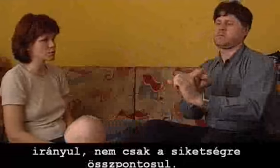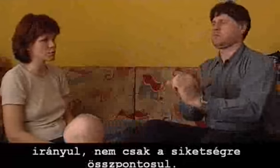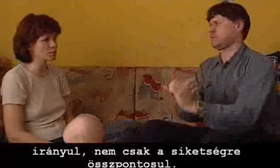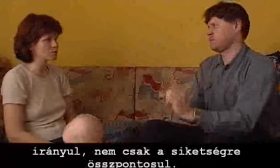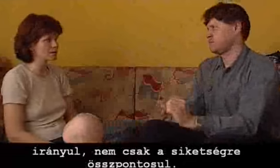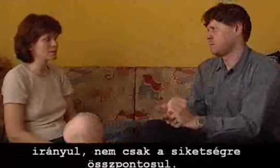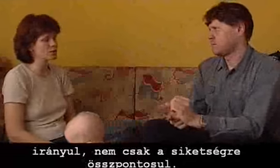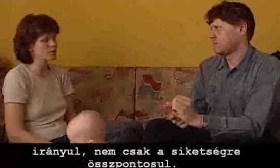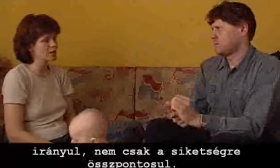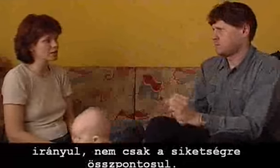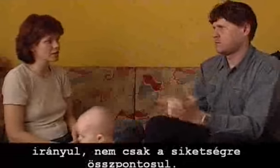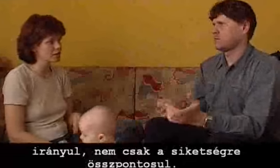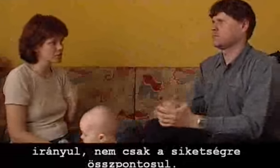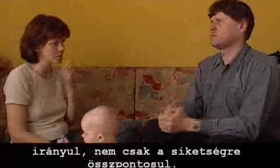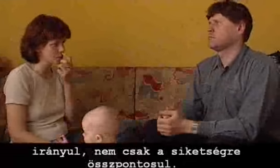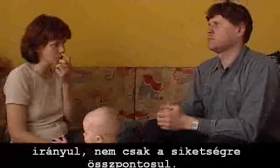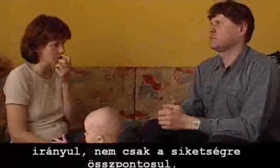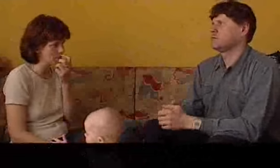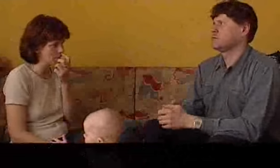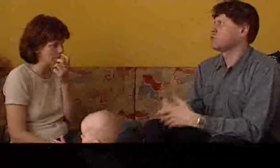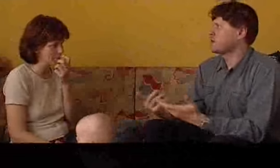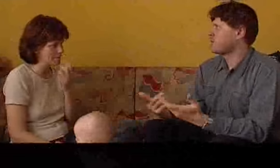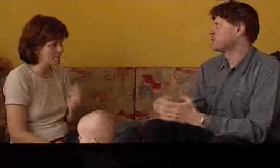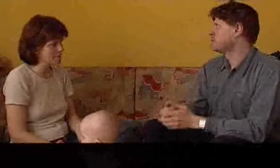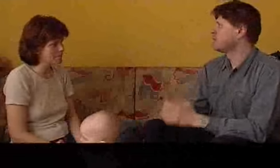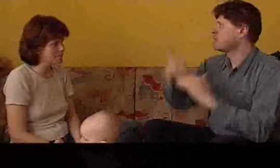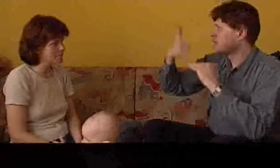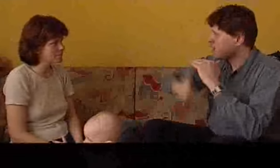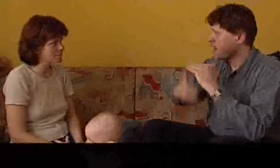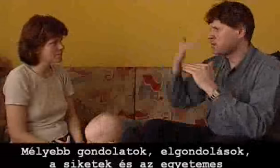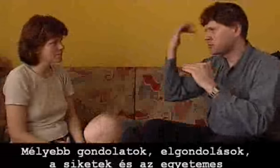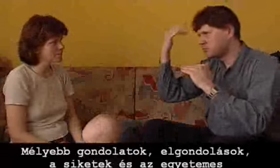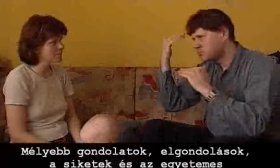dologra összpontosul, tehát nem csak a sikettségre összpontosul.